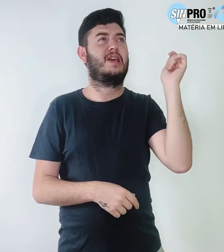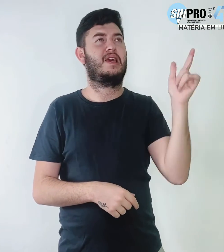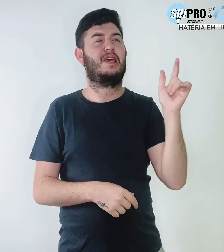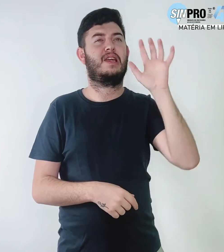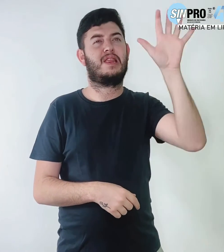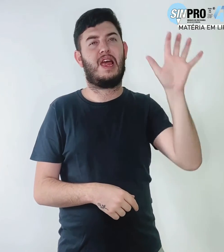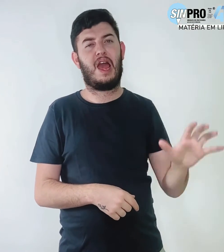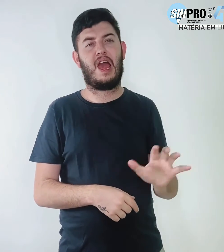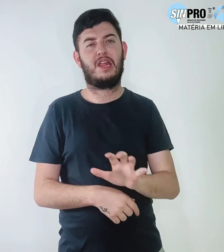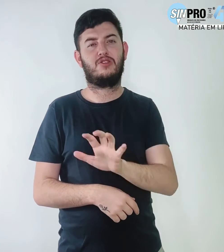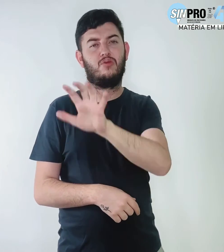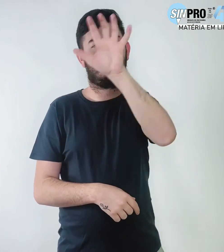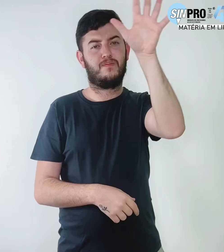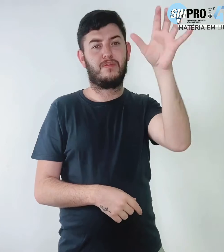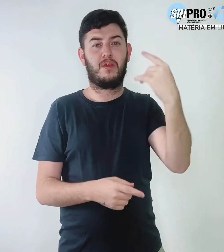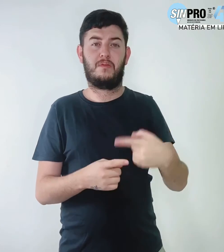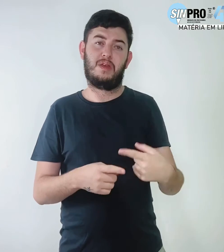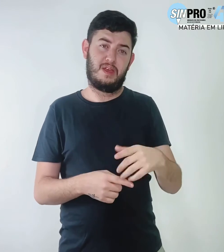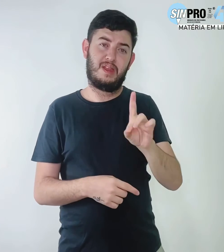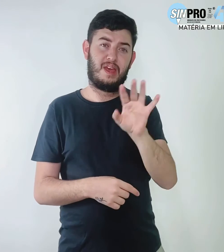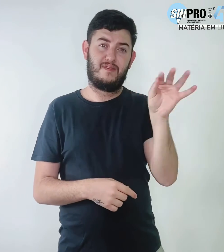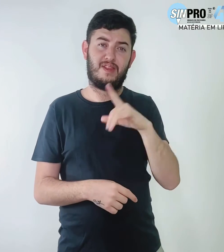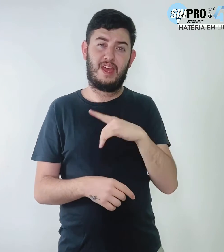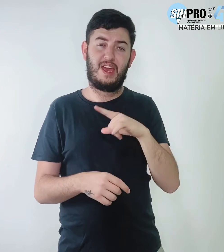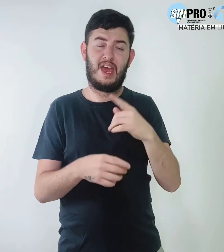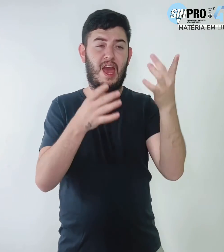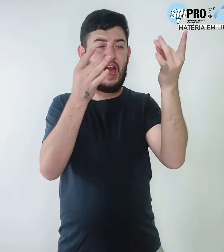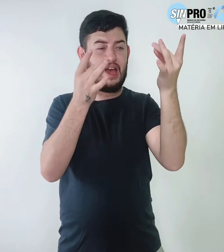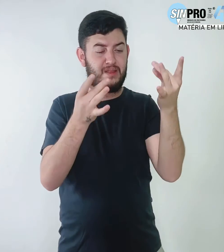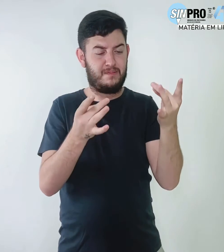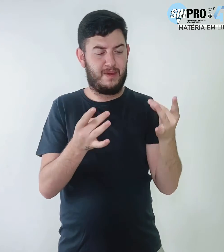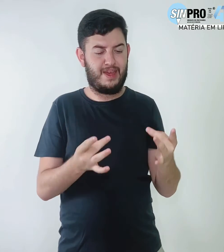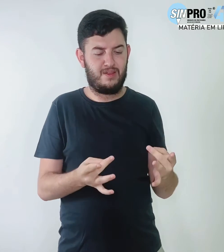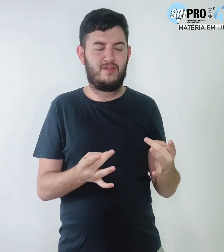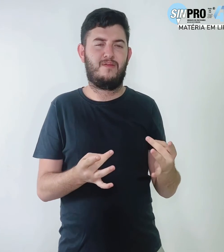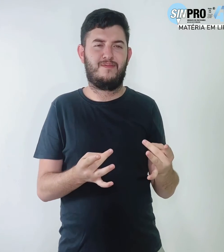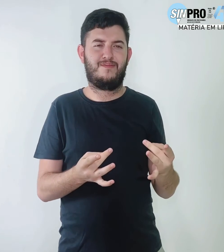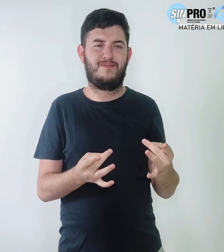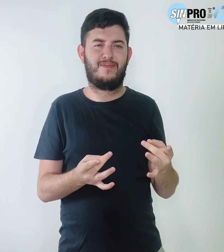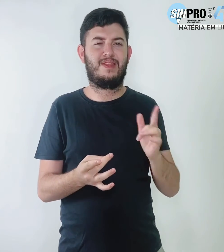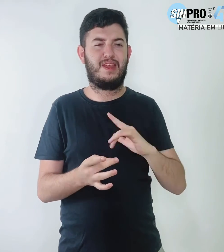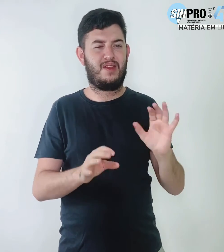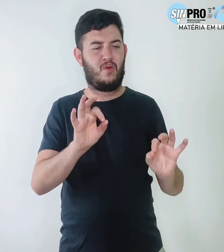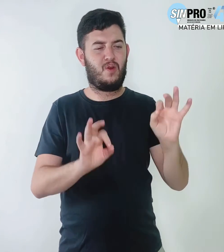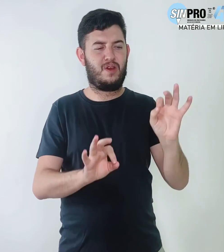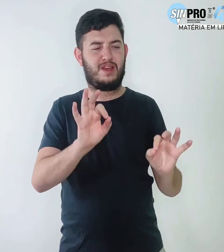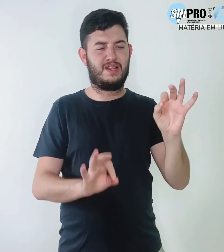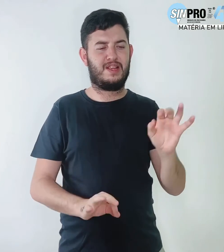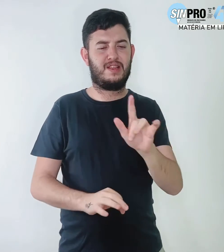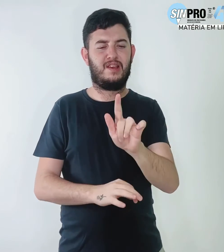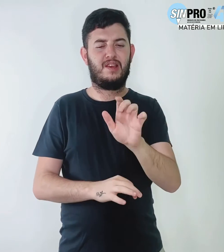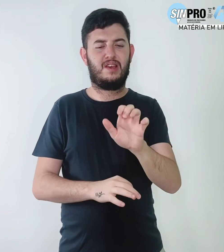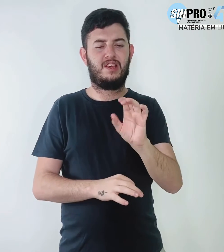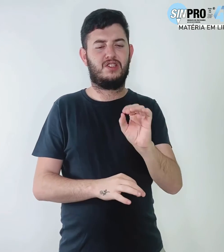O DF tem aspectos peculiares, principalmente por causa da sua organização